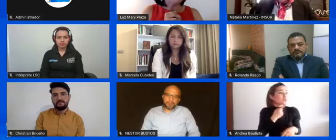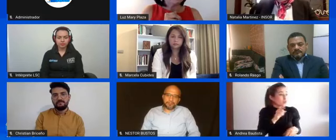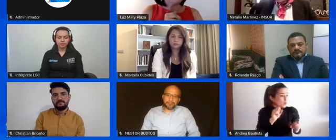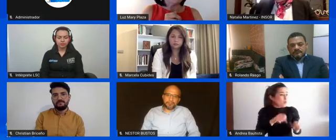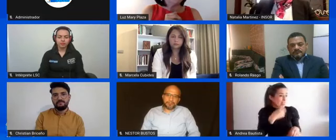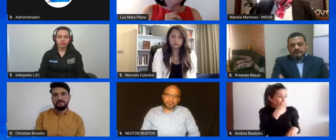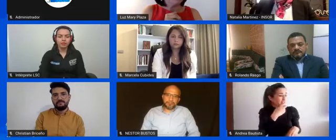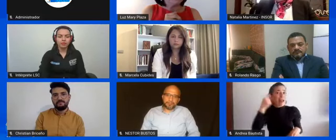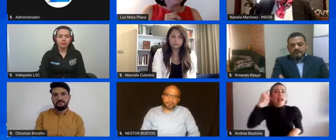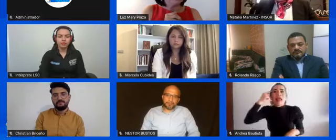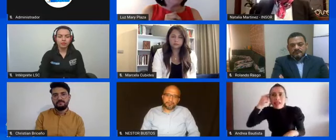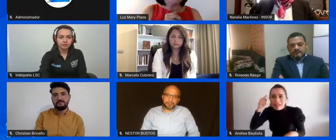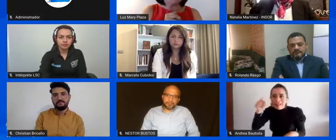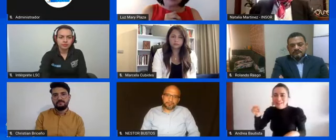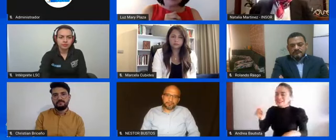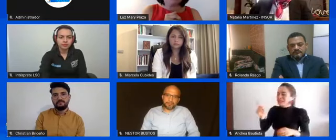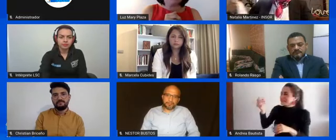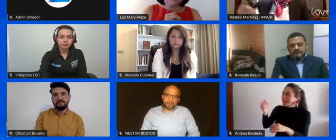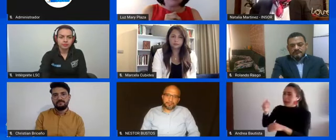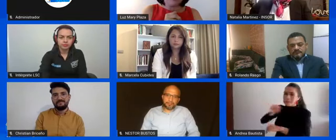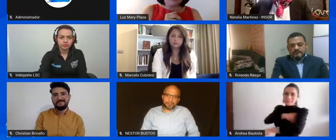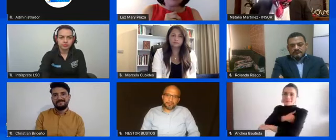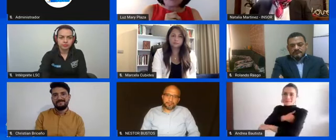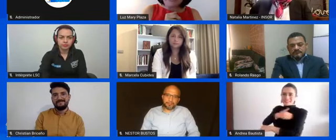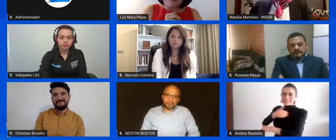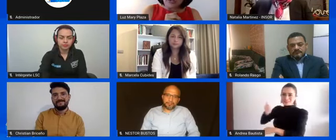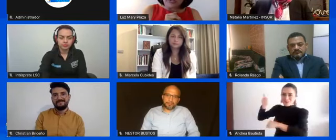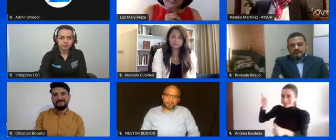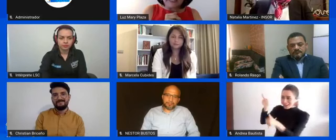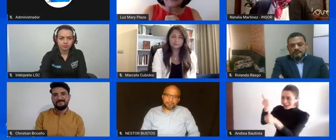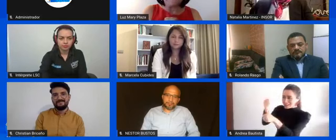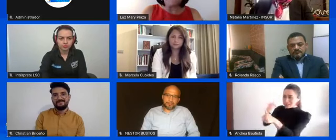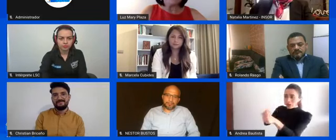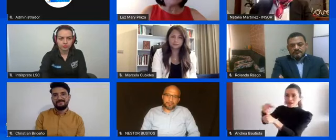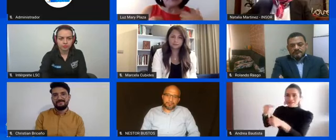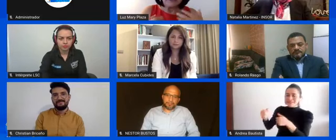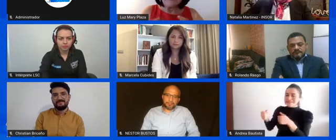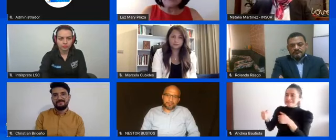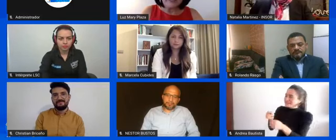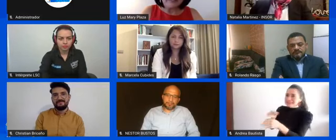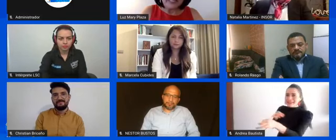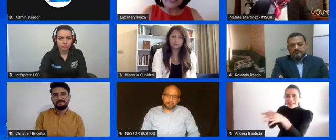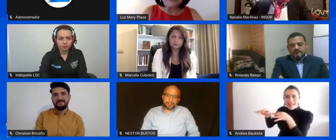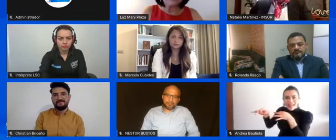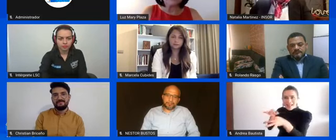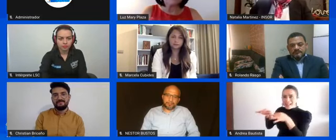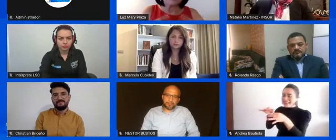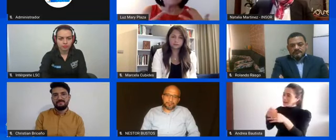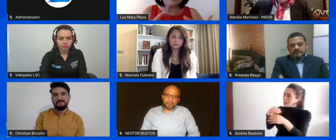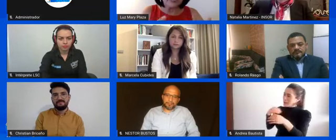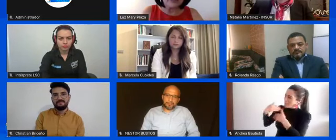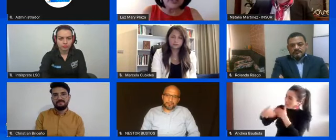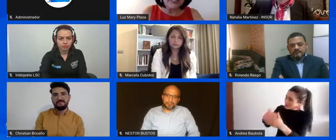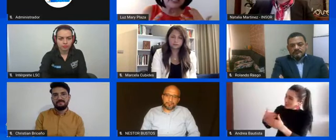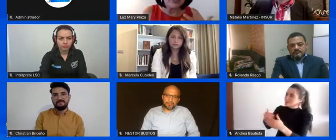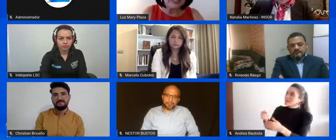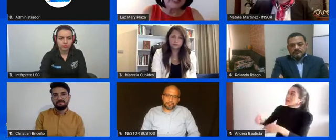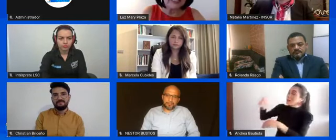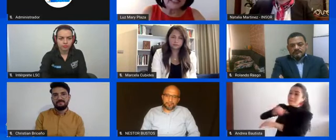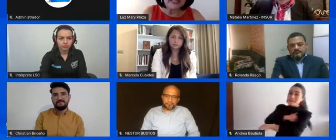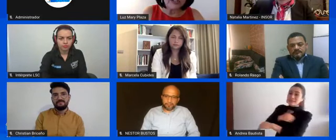los asesores de los ministros fue otra parte importante. Invitábamos a los ministros, buscábamos espacios